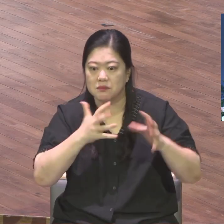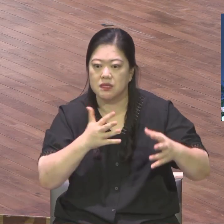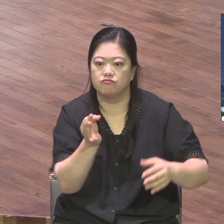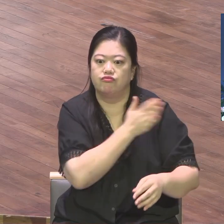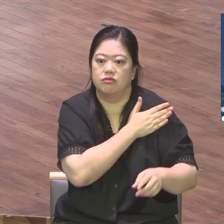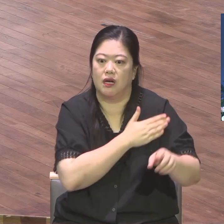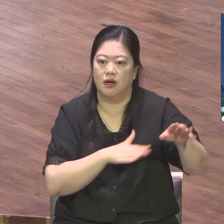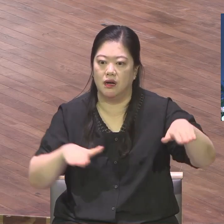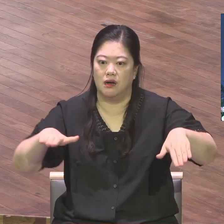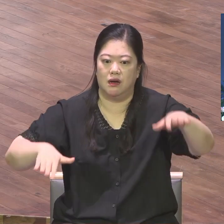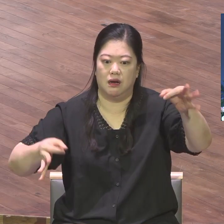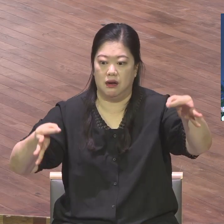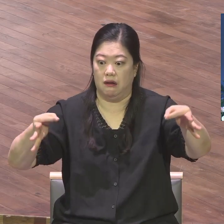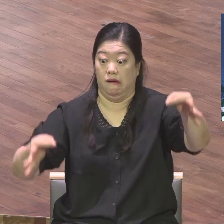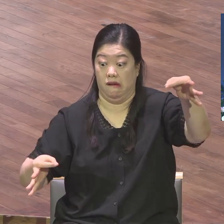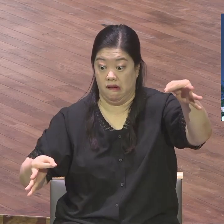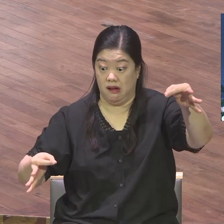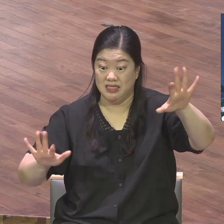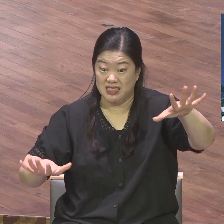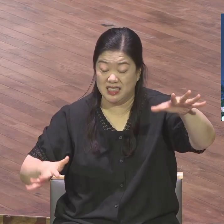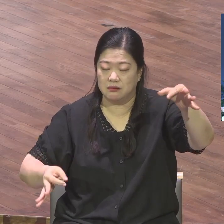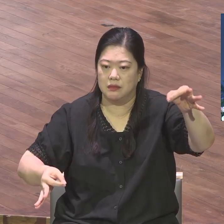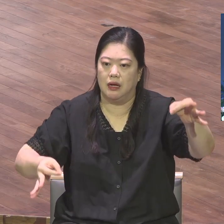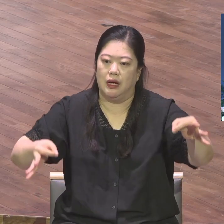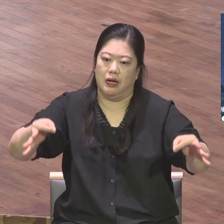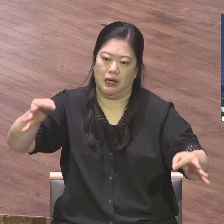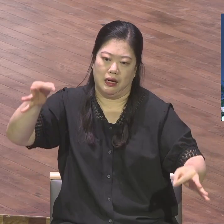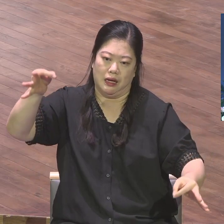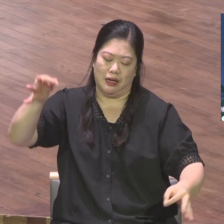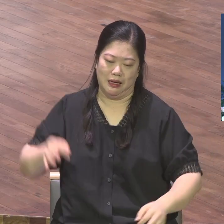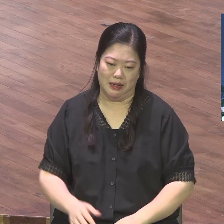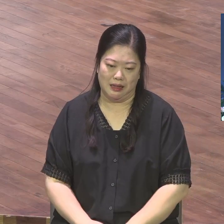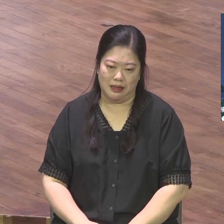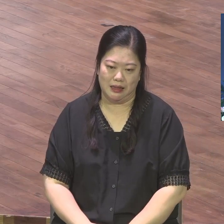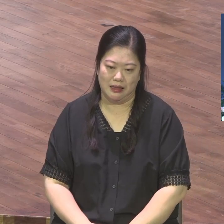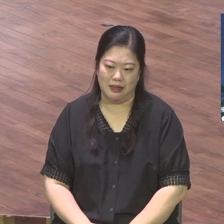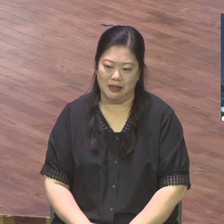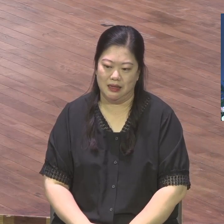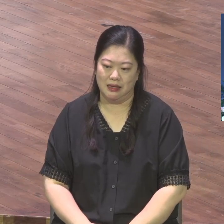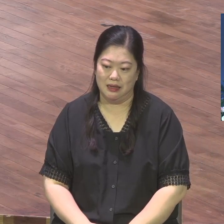그 대통령 하나 그래 중요해요. 그 대통령이 기도해야 돼요.